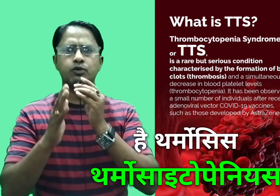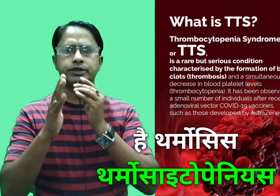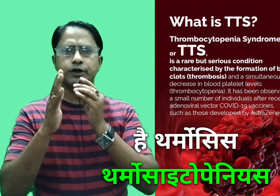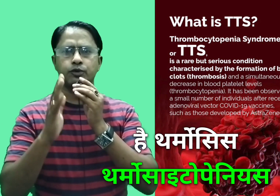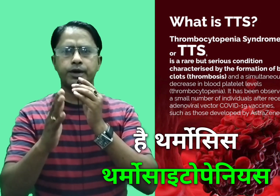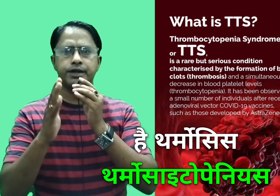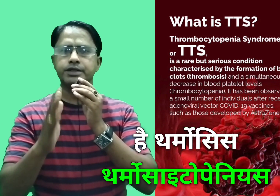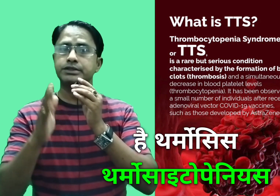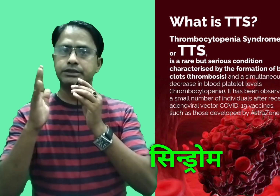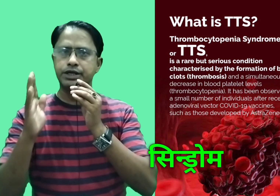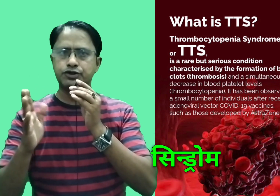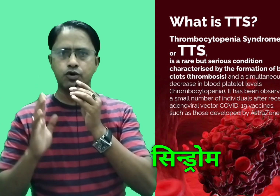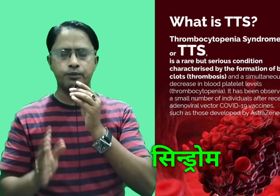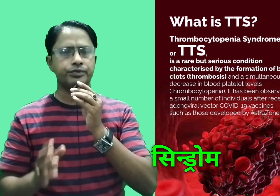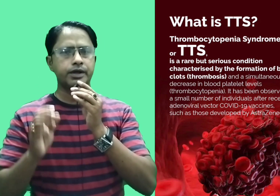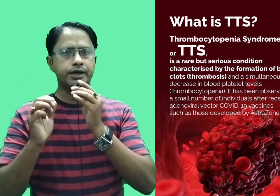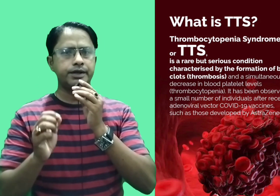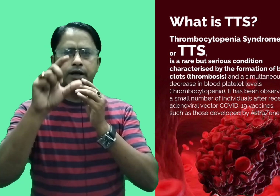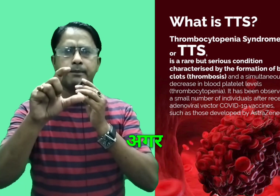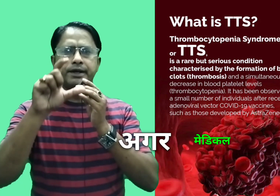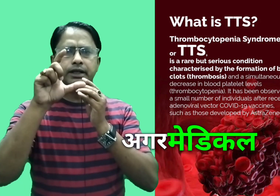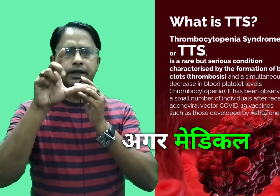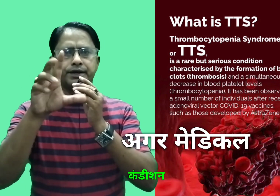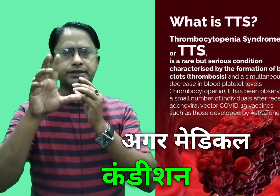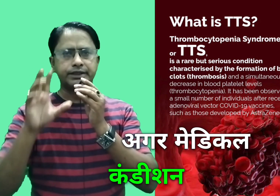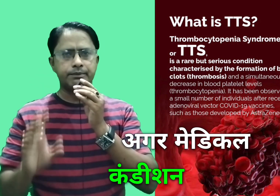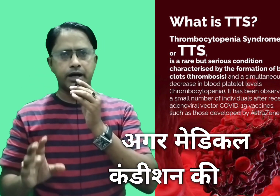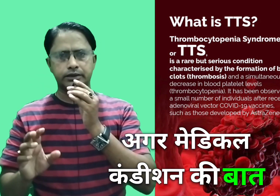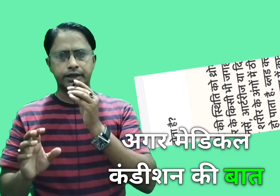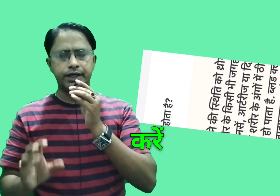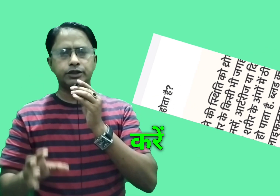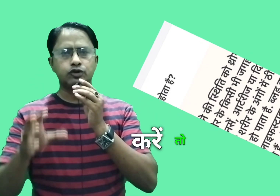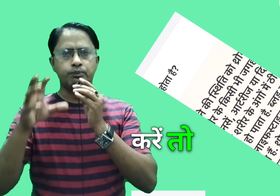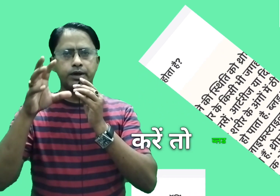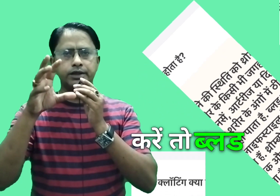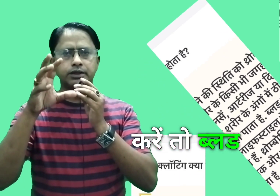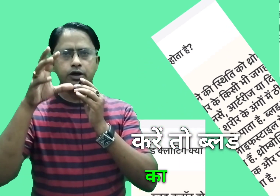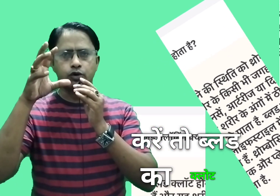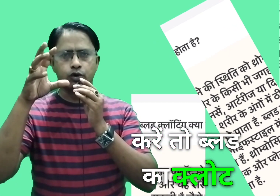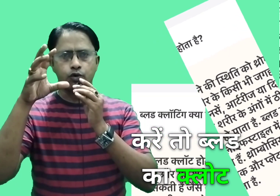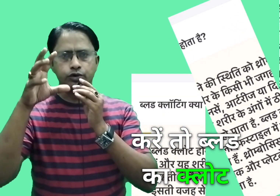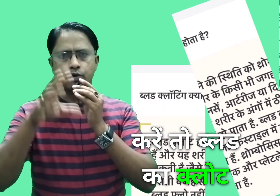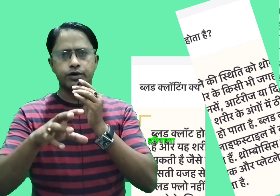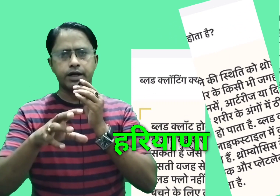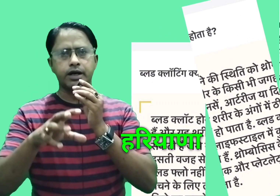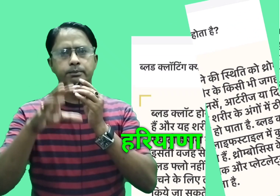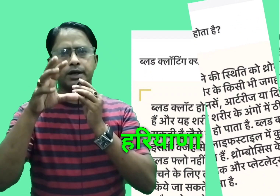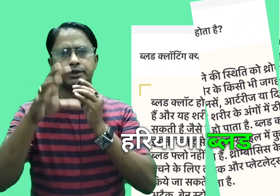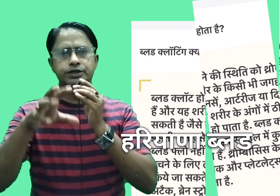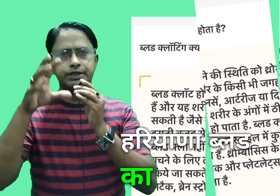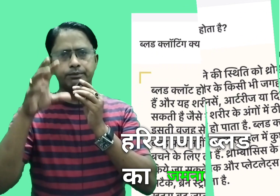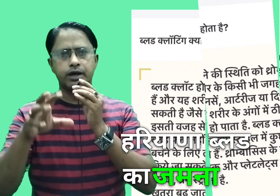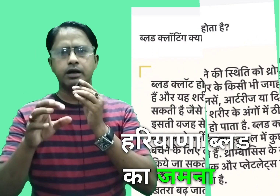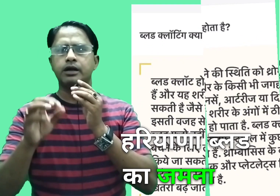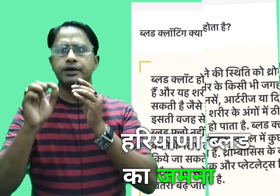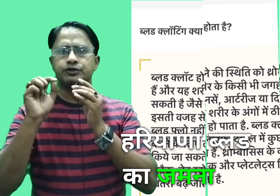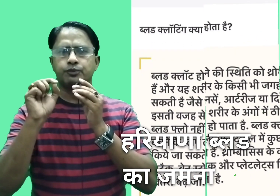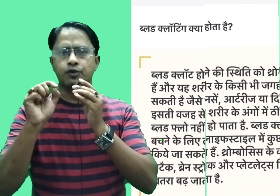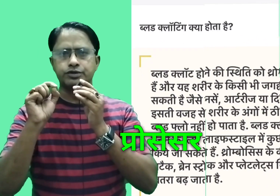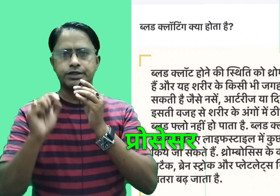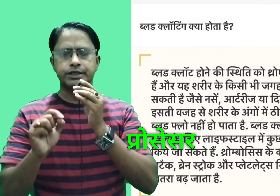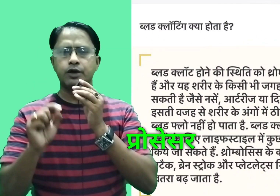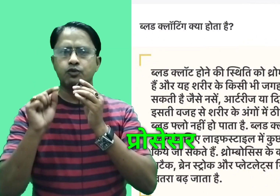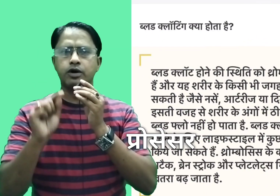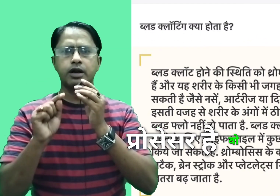थर्मोसिस थर्मोसाइटोपेनिया सिंड्रोम। अगर मेडिकल कंडीशन की बात करें तो ब्लड का क्लॉट हो जाना, ब्लड का जमना